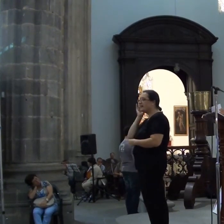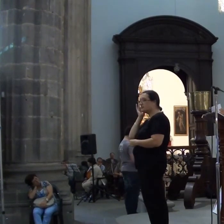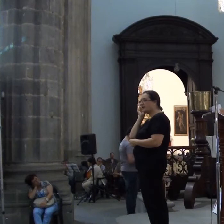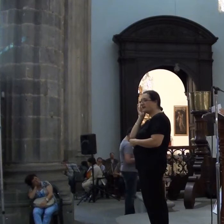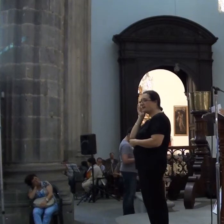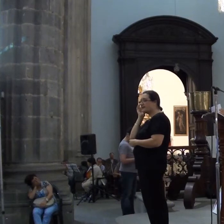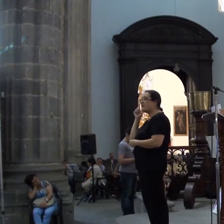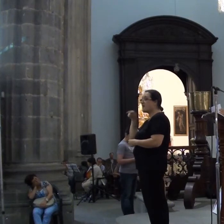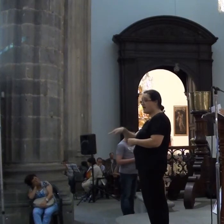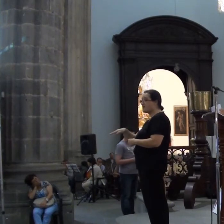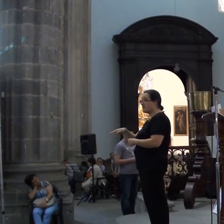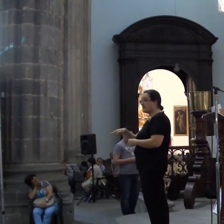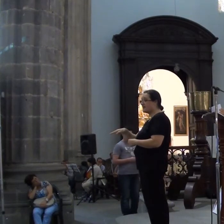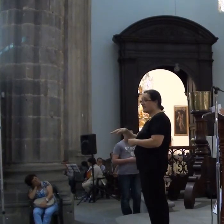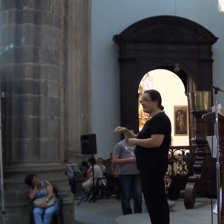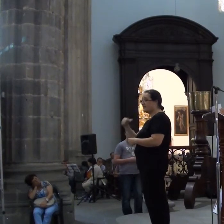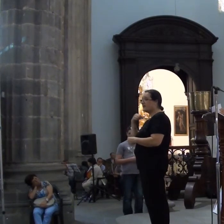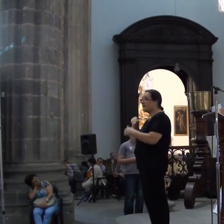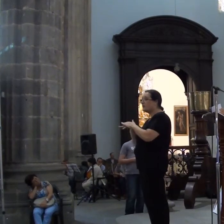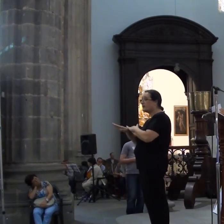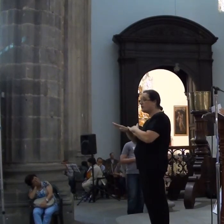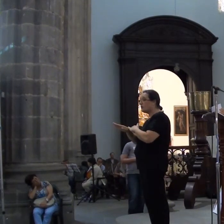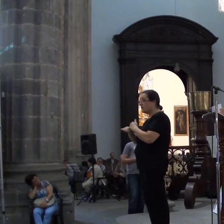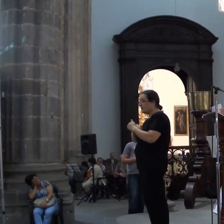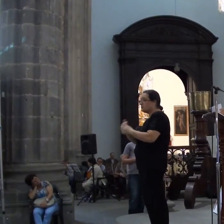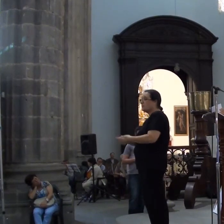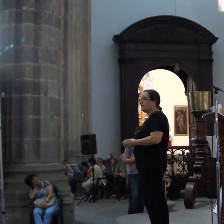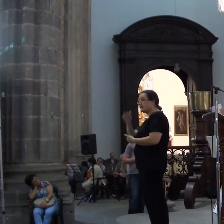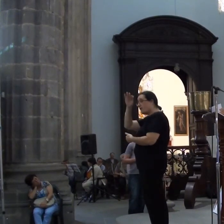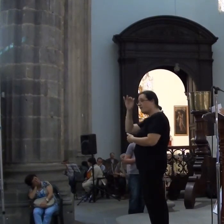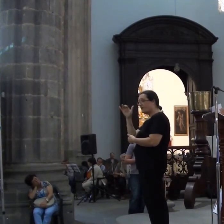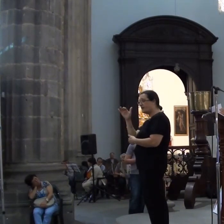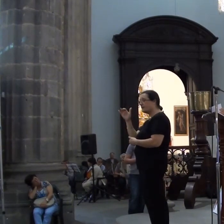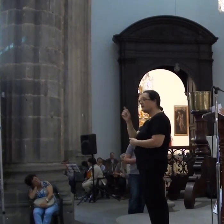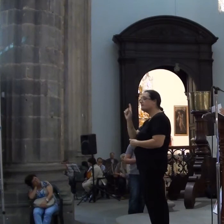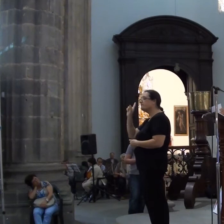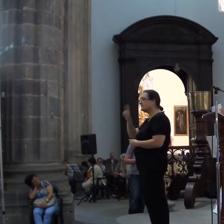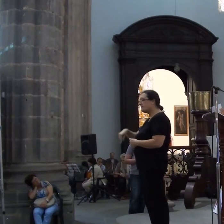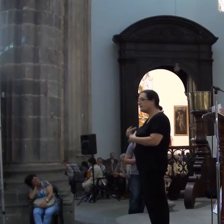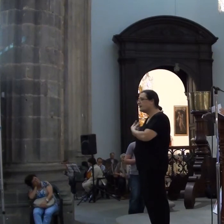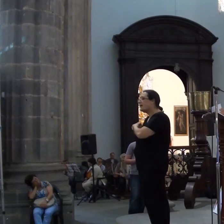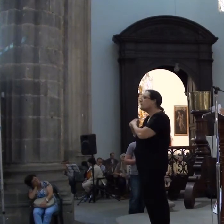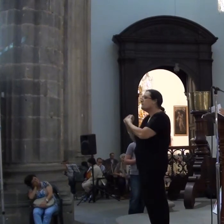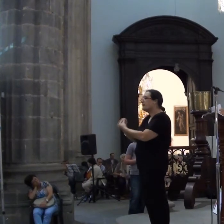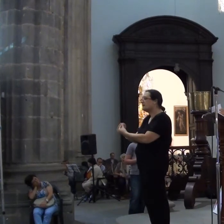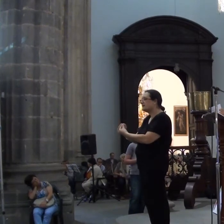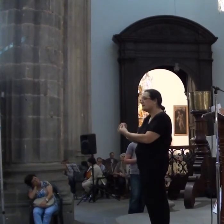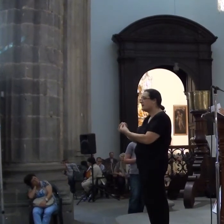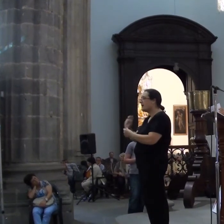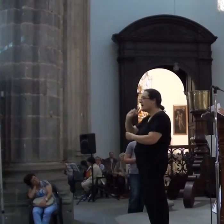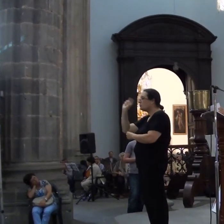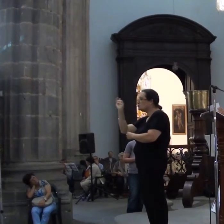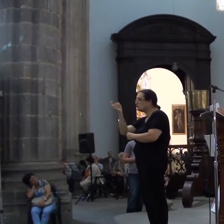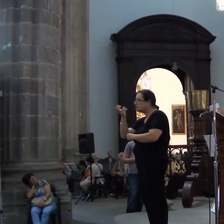ella que lo incentró con tanta fe también acompaña al resto de